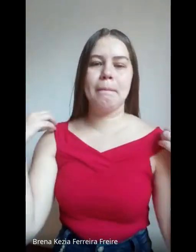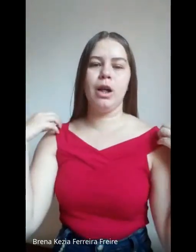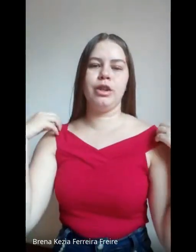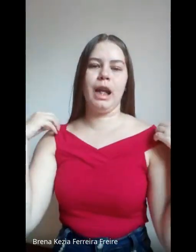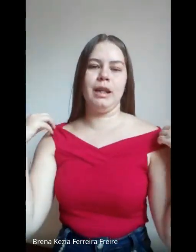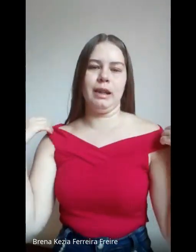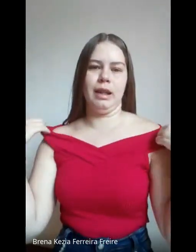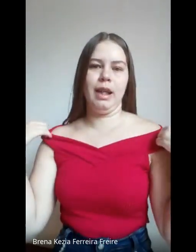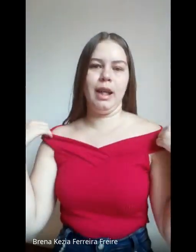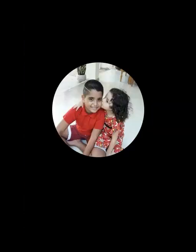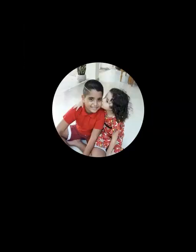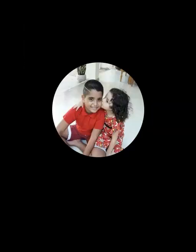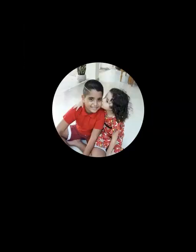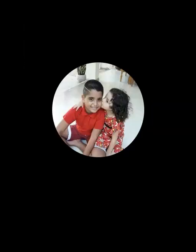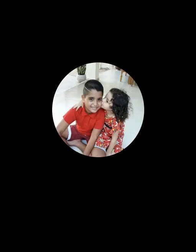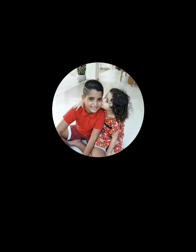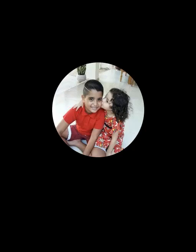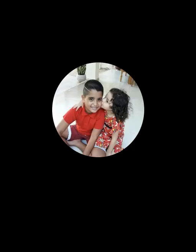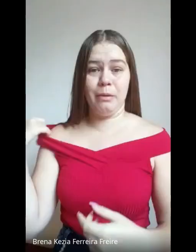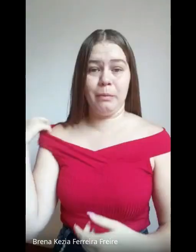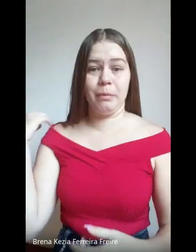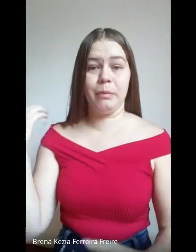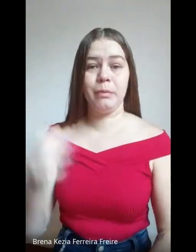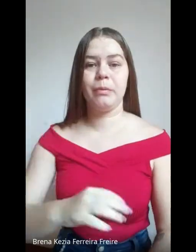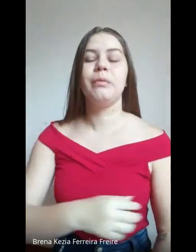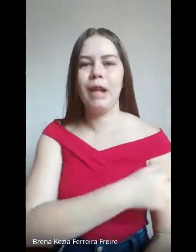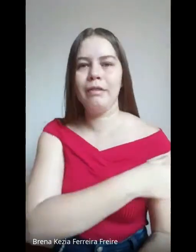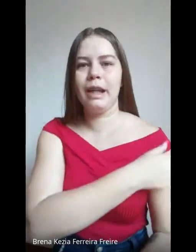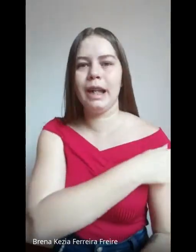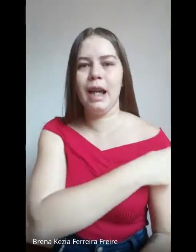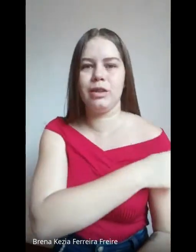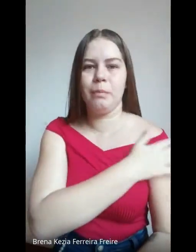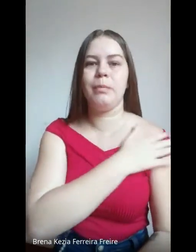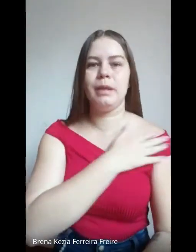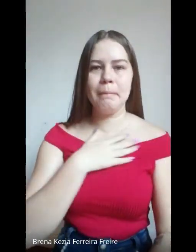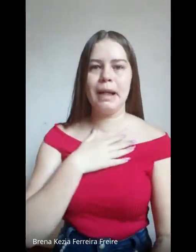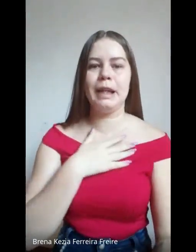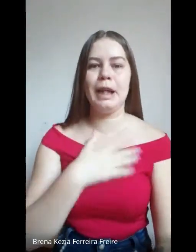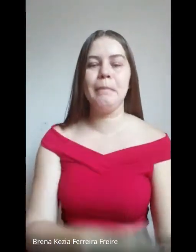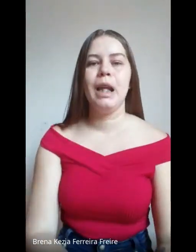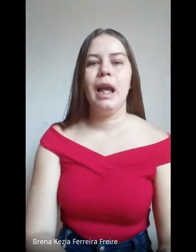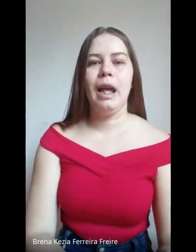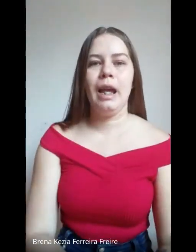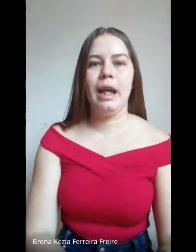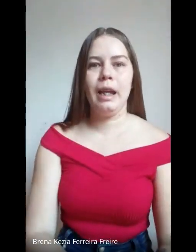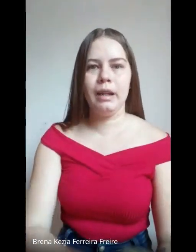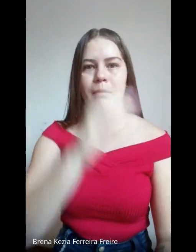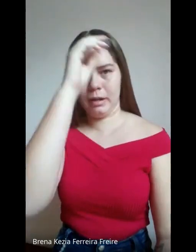Capote, Kaique. Ele tem. Capote é nome de animal, né? Na verdade, também, né? É, ele também